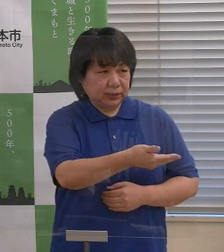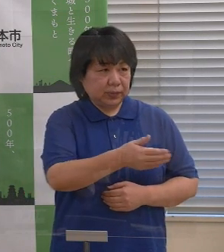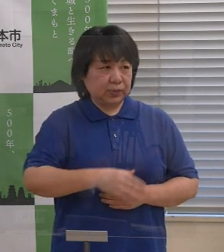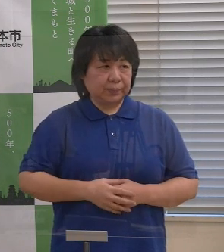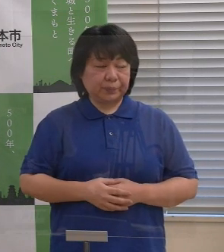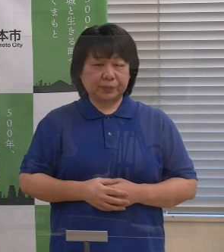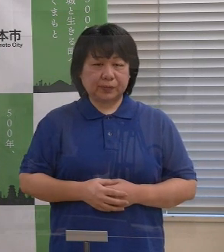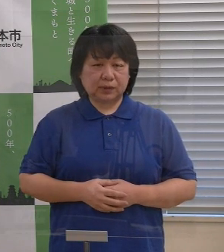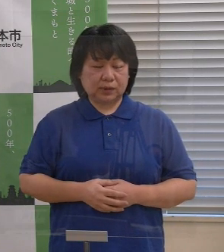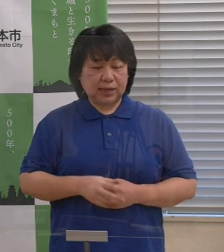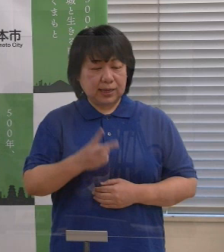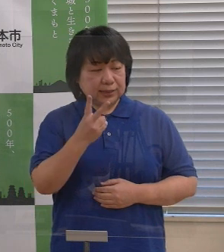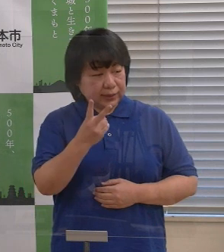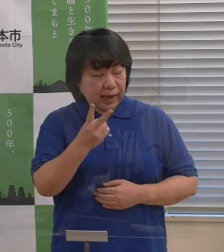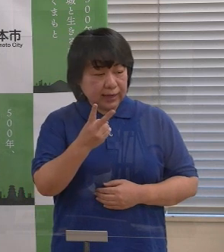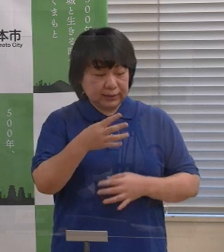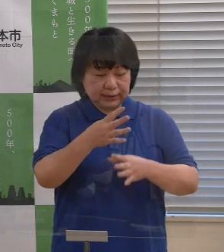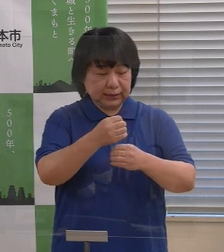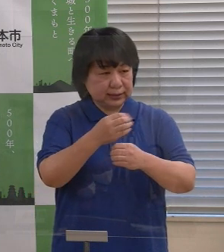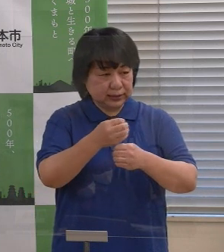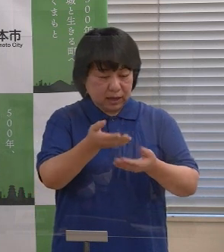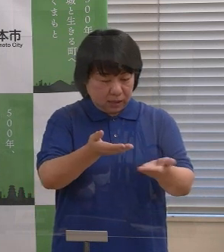を正確に教えてください。